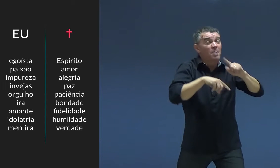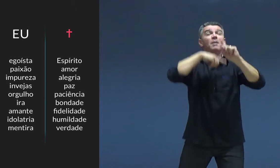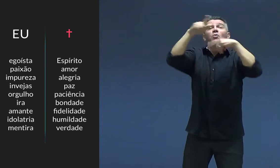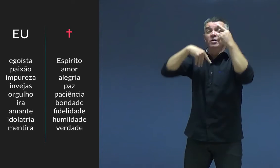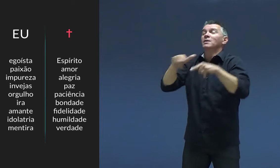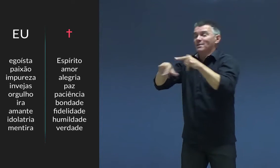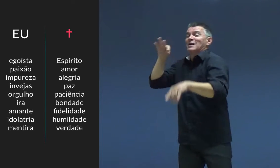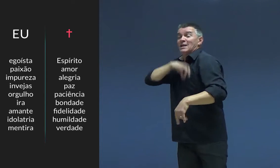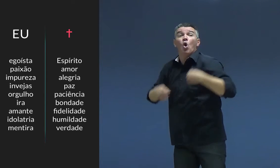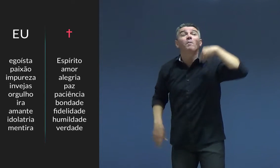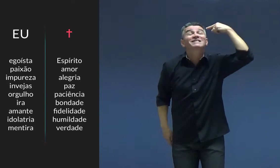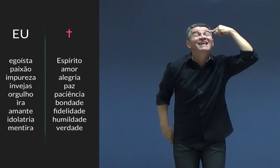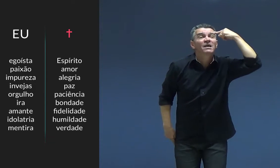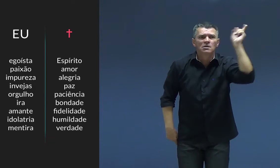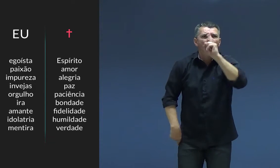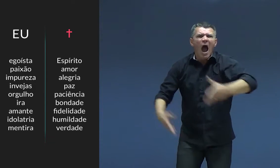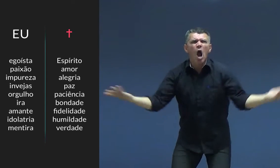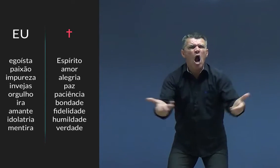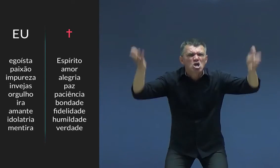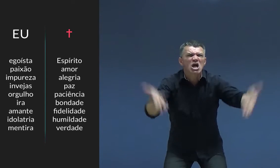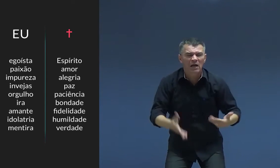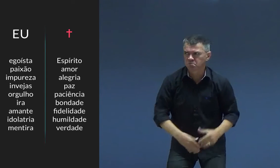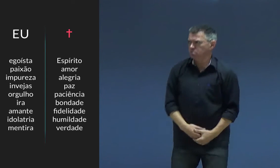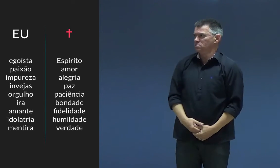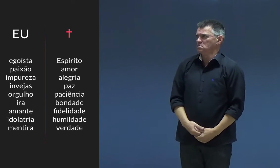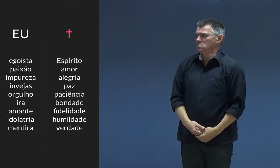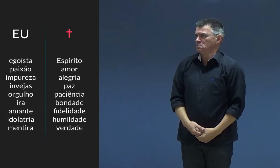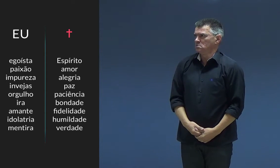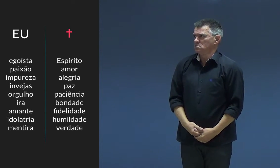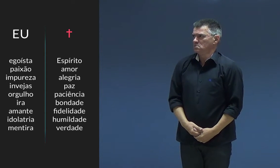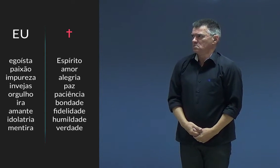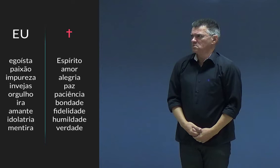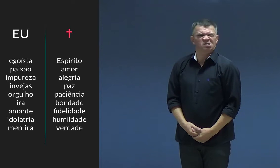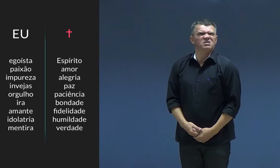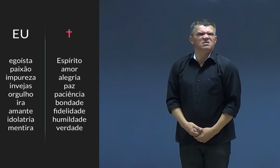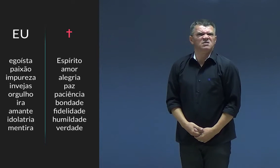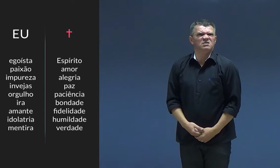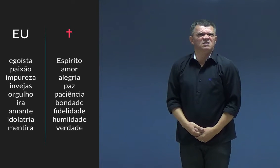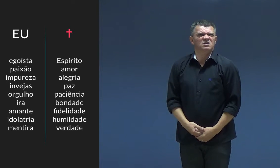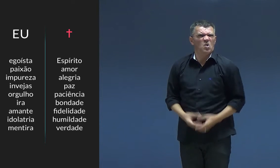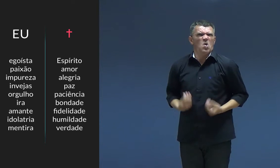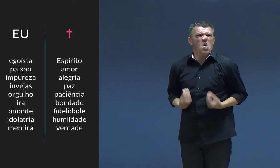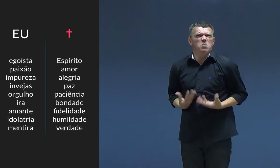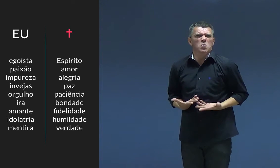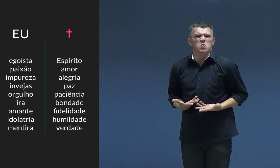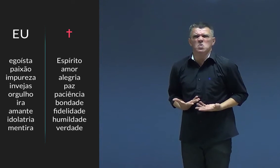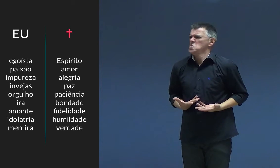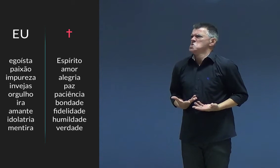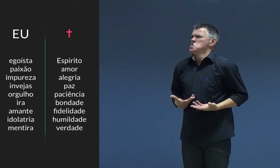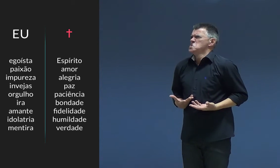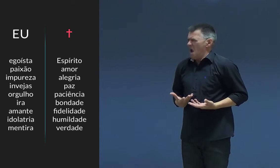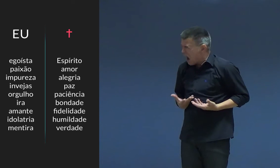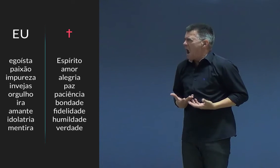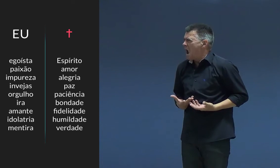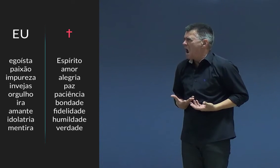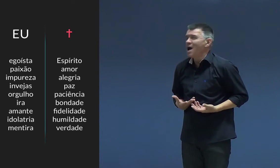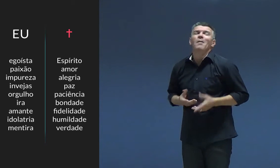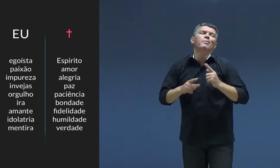né? Vou ser pastor, depois eu vou ter o salário. Eu pensava assim, não, na hora já eles fizeram assim, ó. Mas como assim? É?